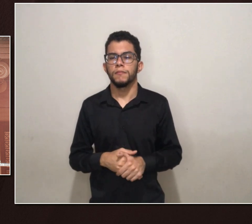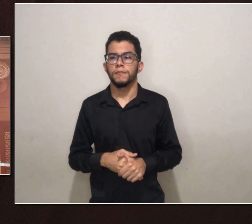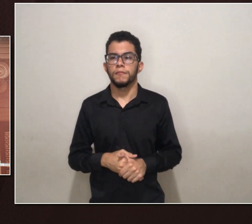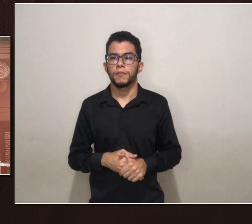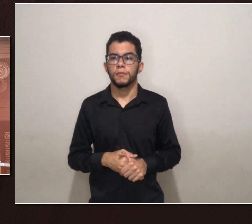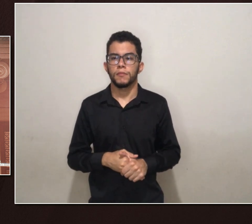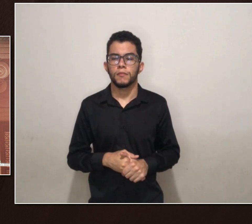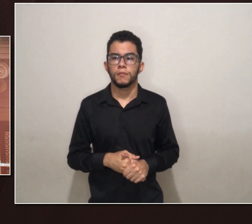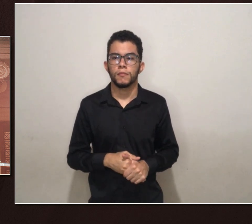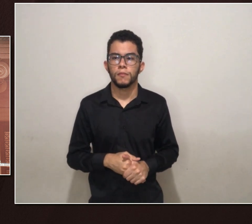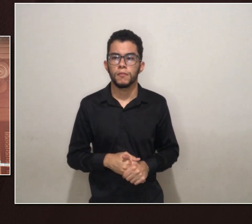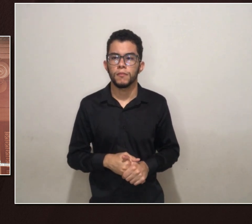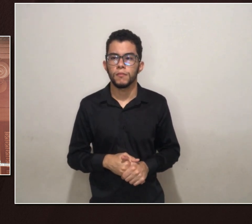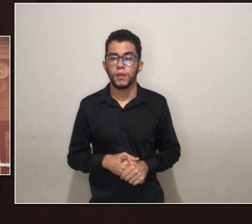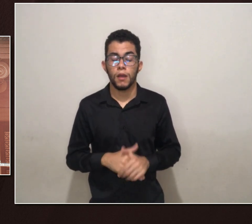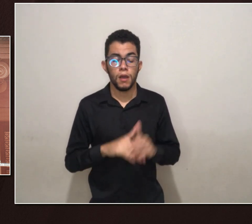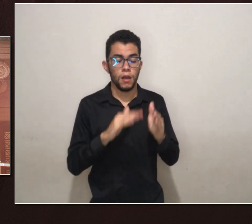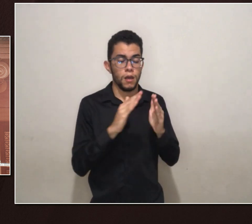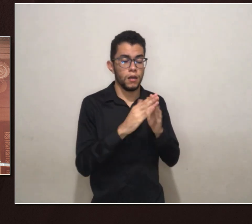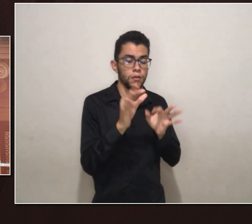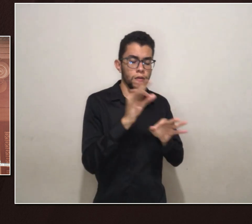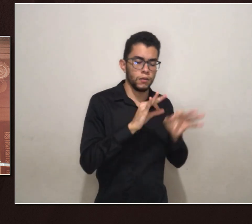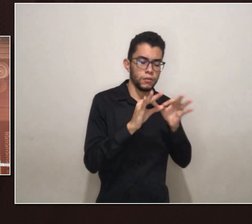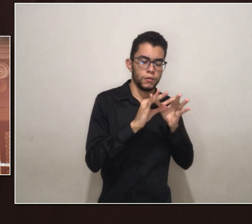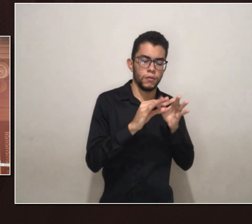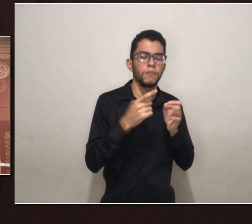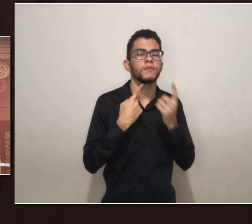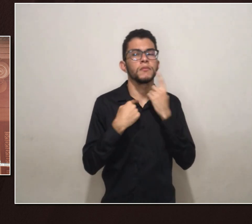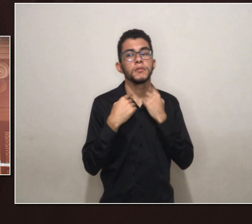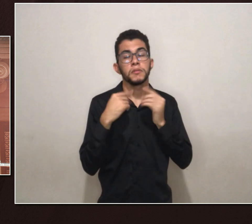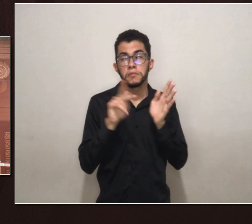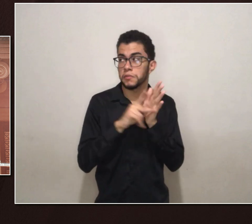mantida de acordo com a vontade de Deus e adequada, né,